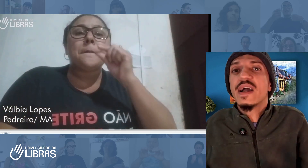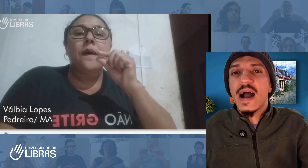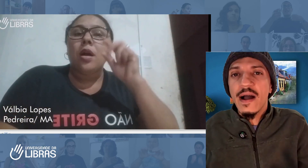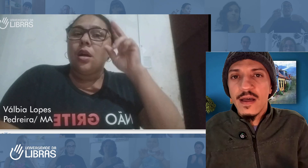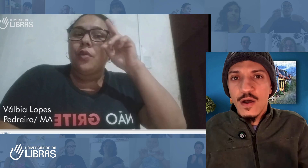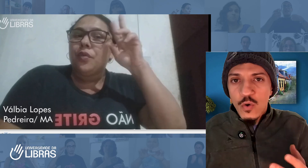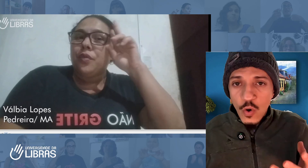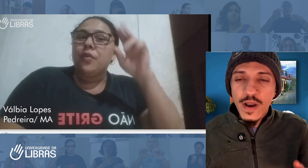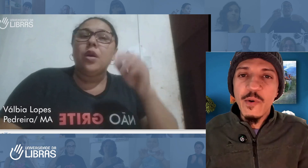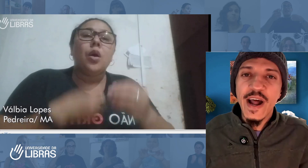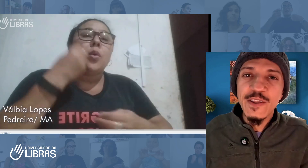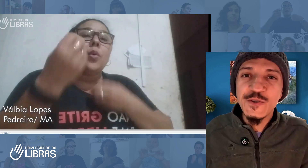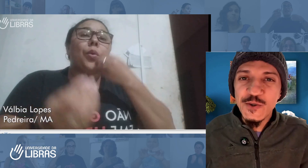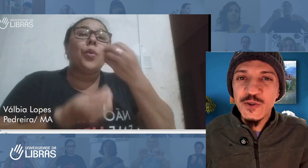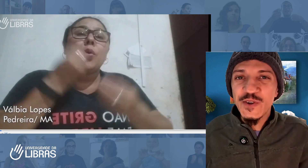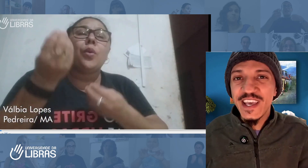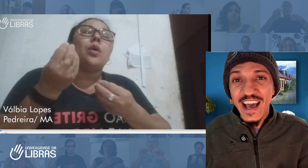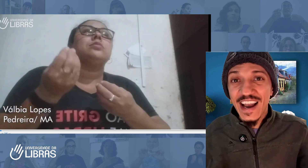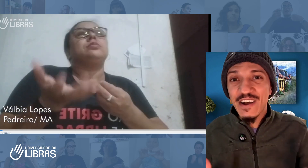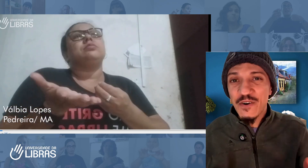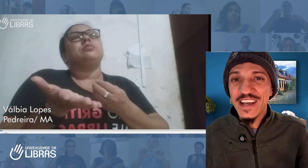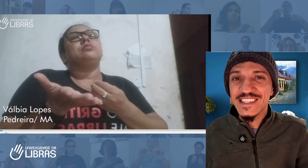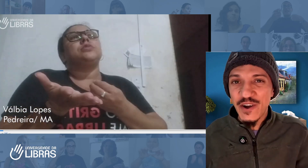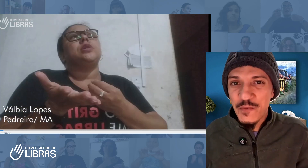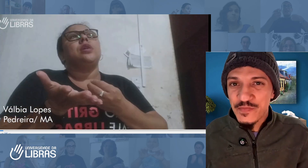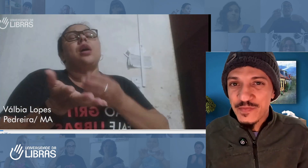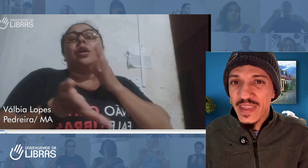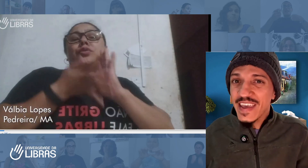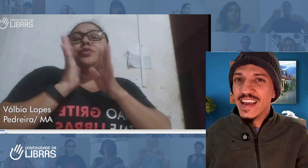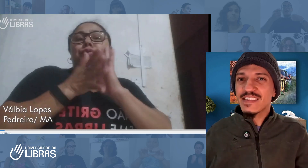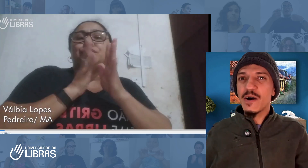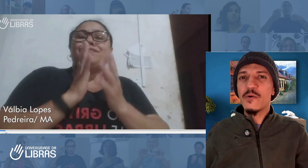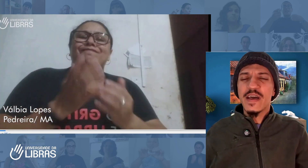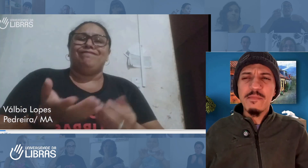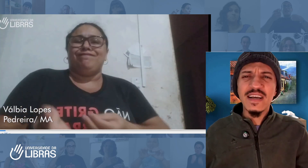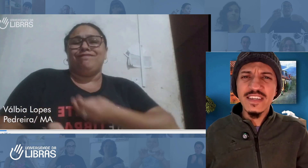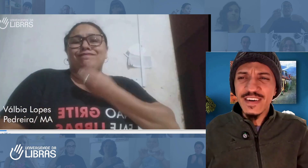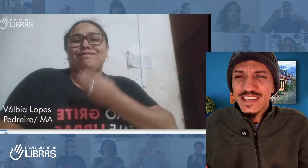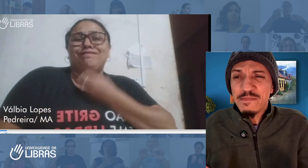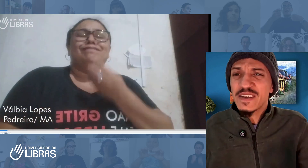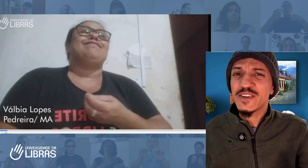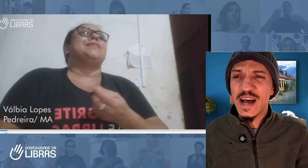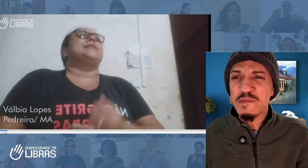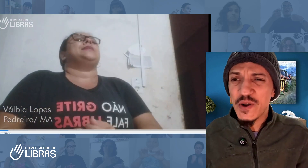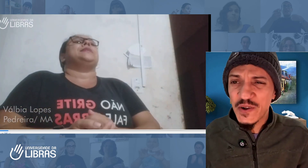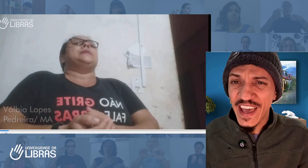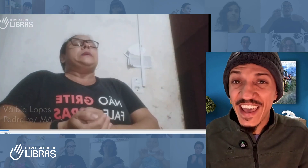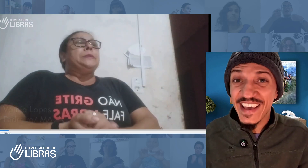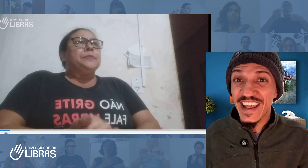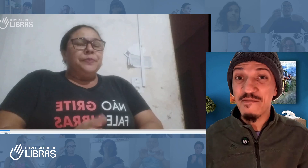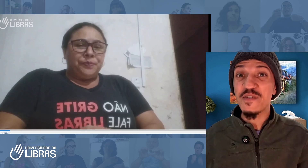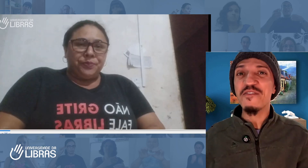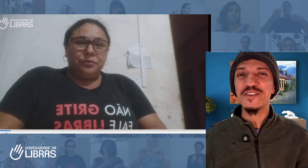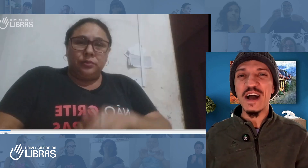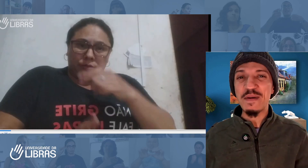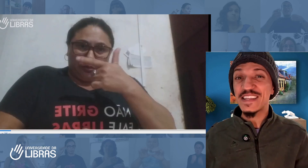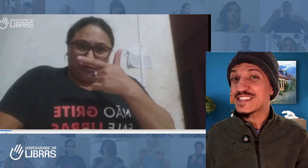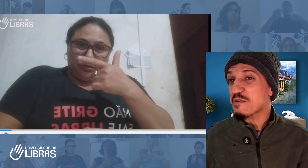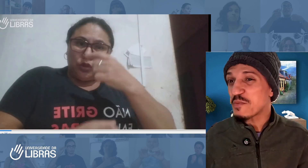comunicar com o namorado surdo que ela conheceu. E então, imagine você se apaixonar por alguém e querer profundamente se comunicar